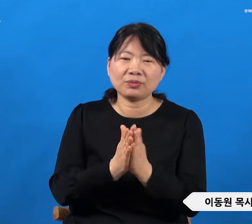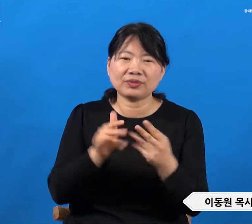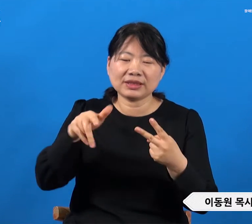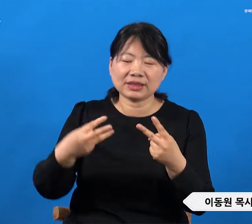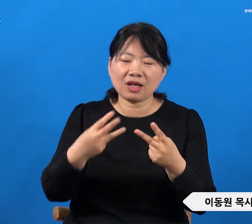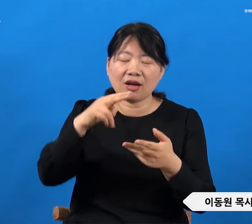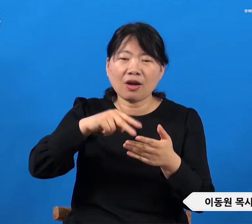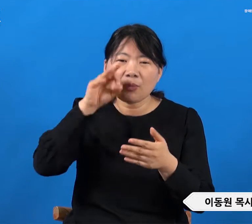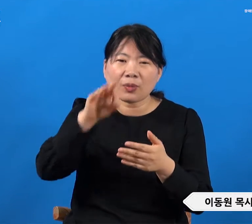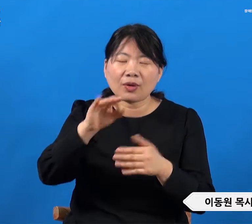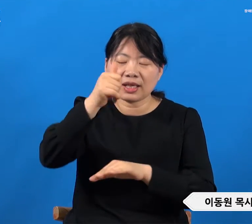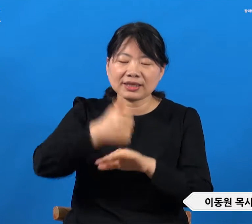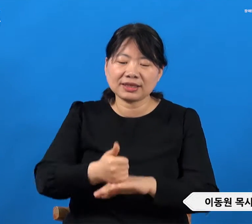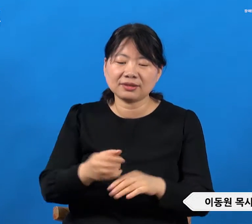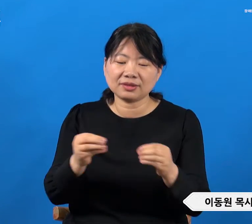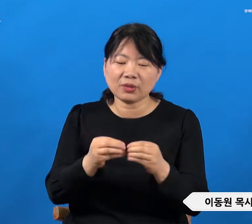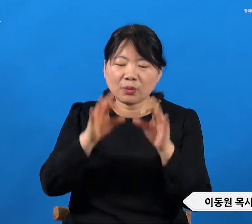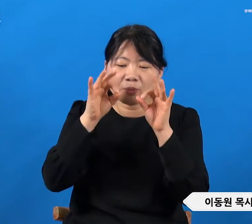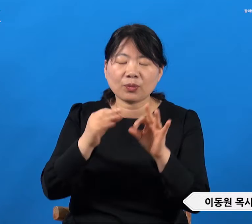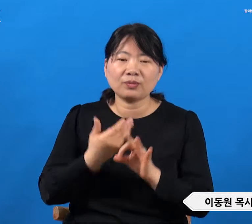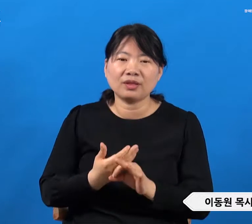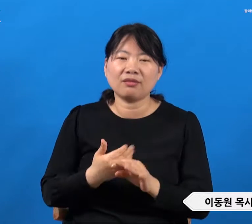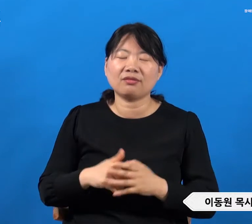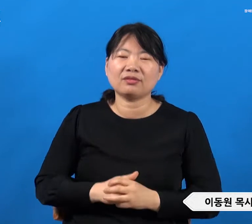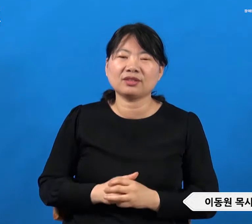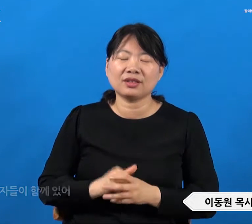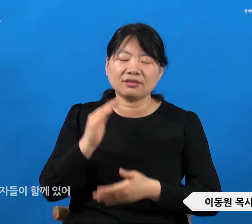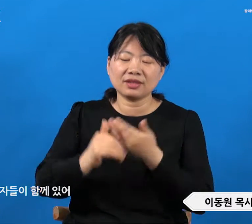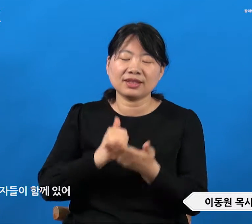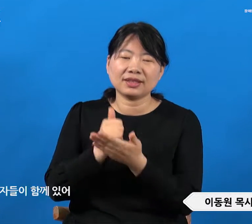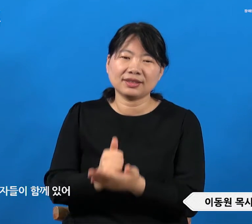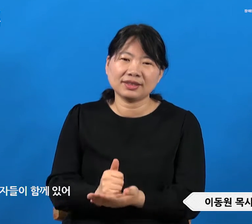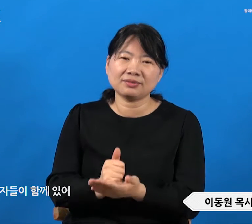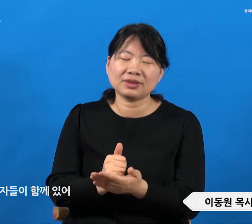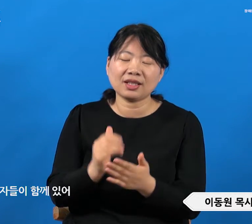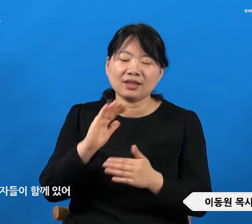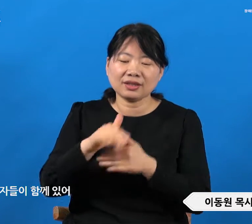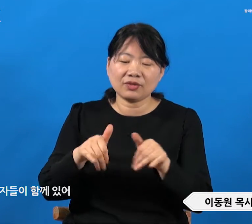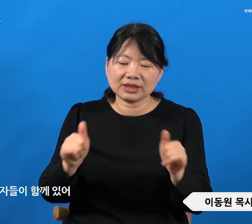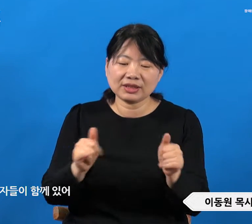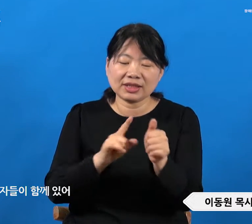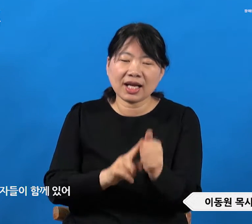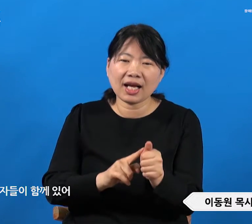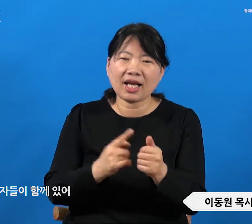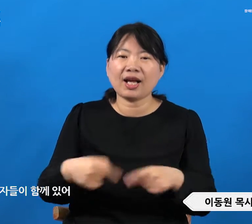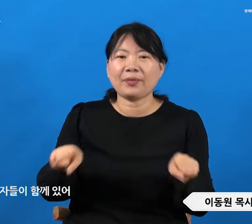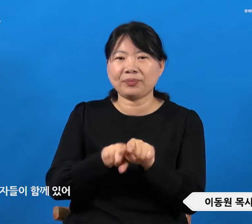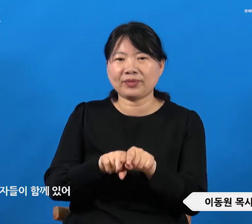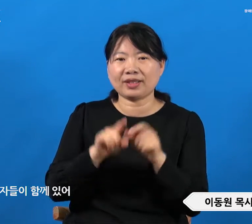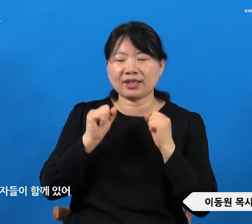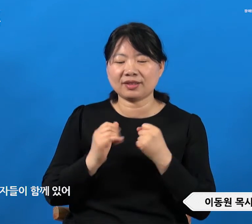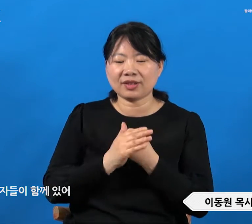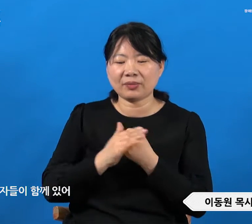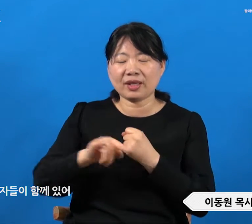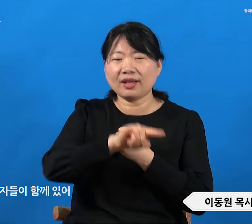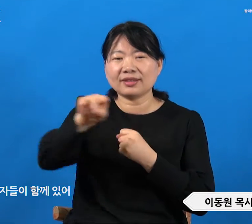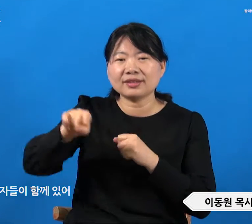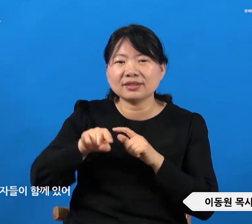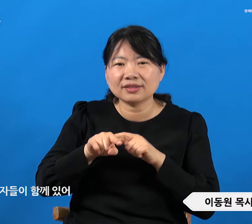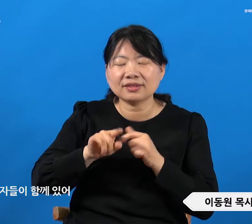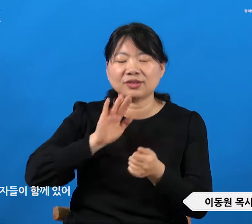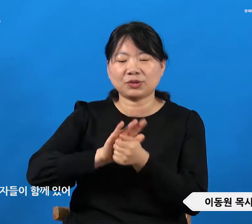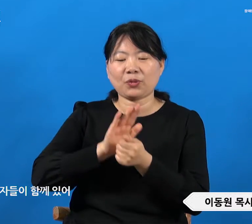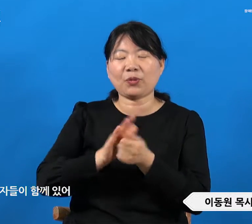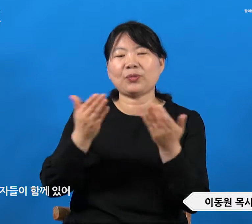본문 2절의 마지막 대목에 보면 하나님의 선지자들이 함께 있어